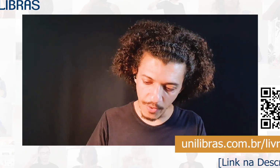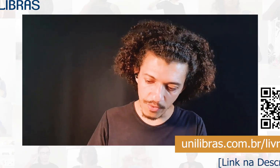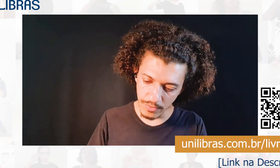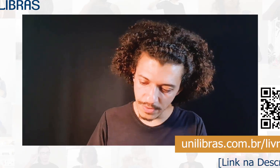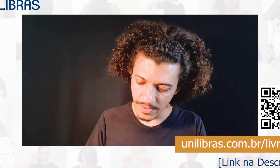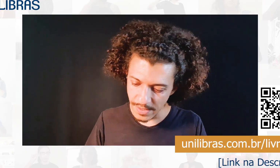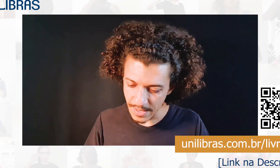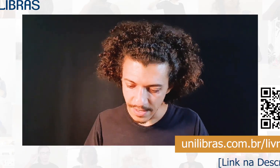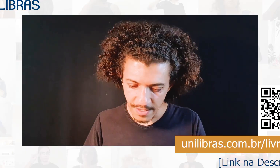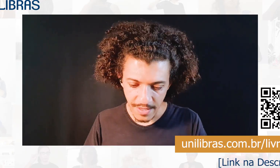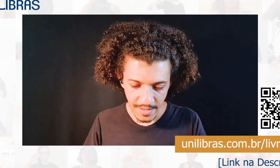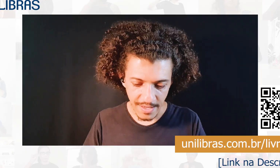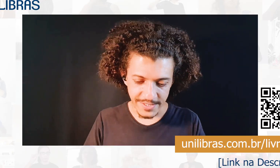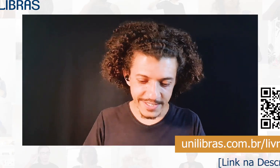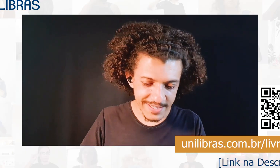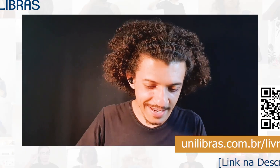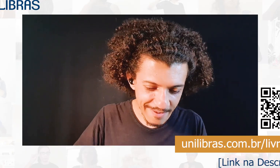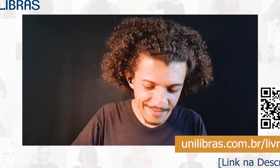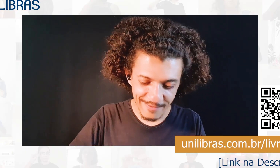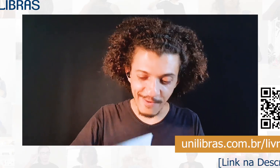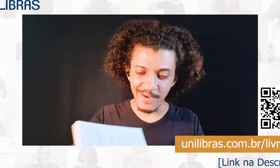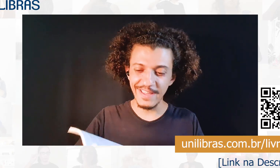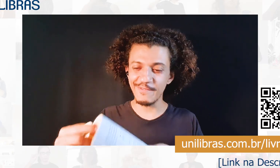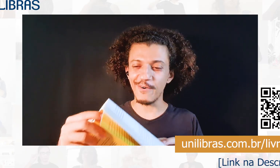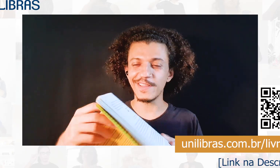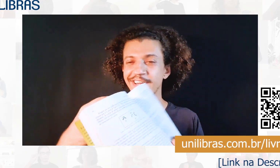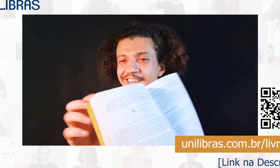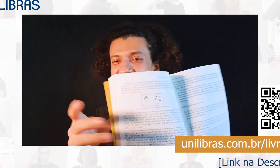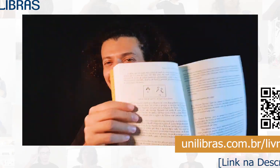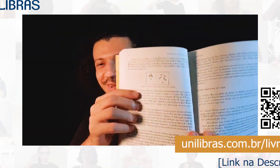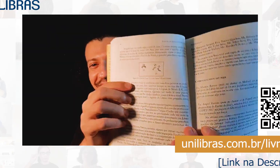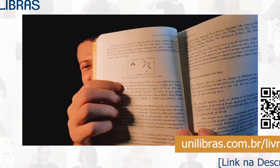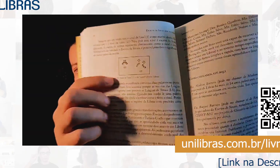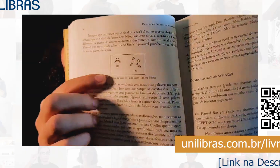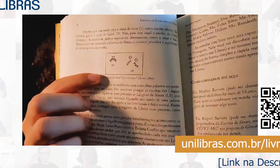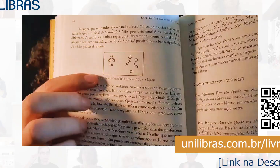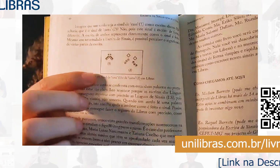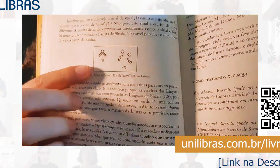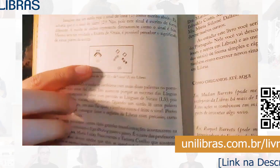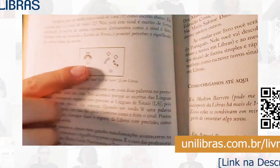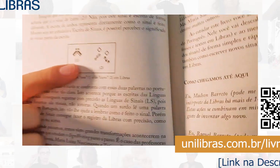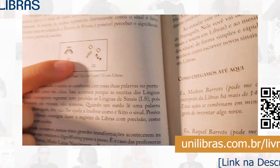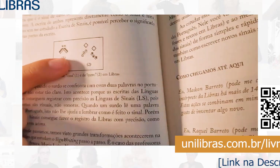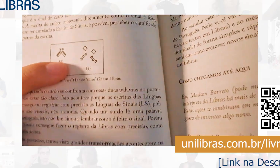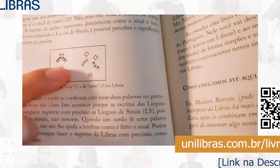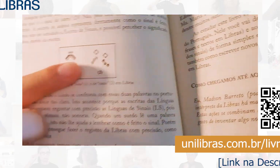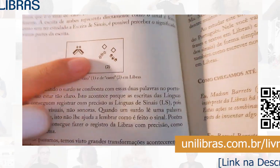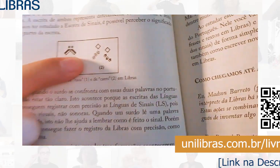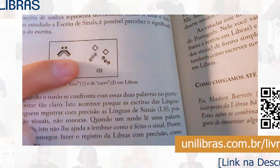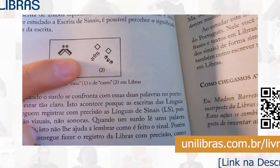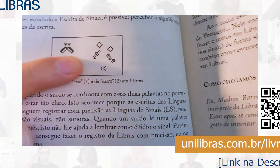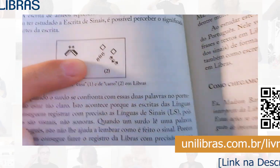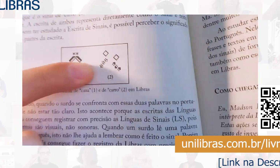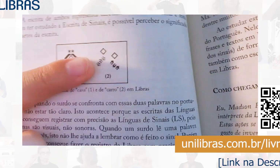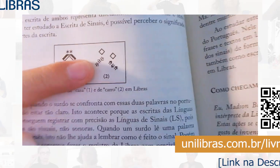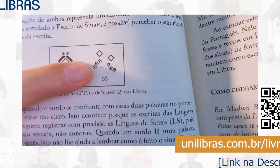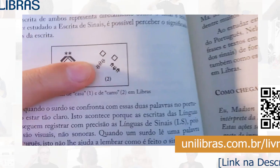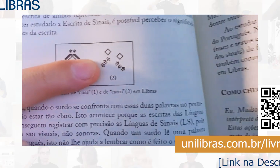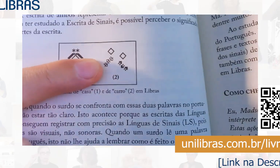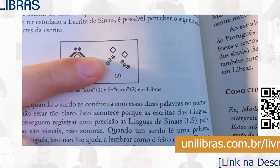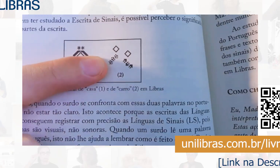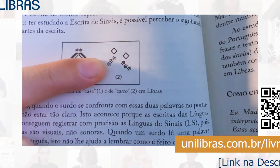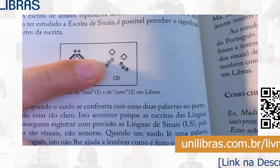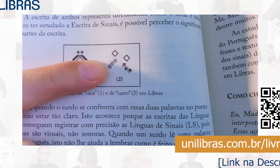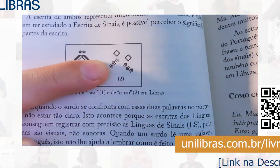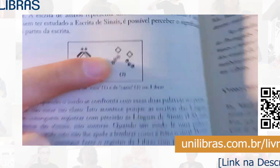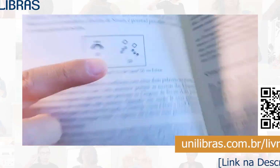agora há pouco, a gente já está lá indo e voltando aqui. É muito legal fazer a leitura assim. Aqui, ó. Aqui existem setas de